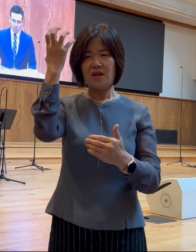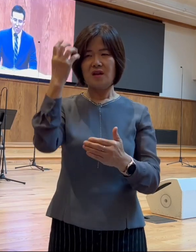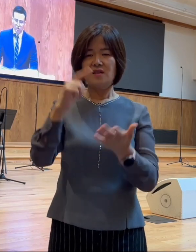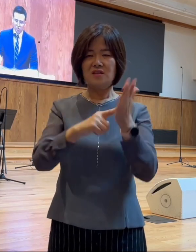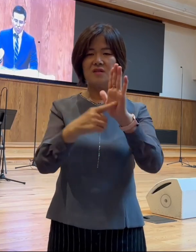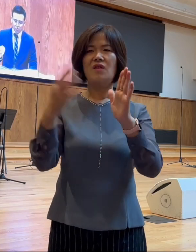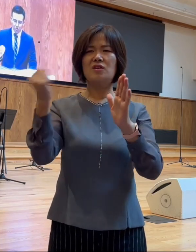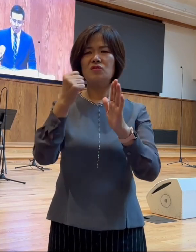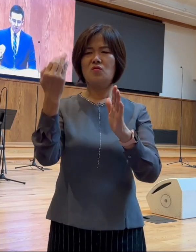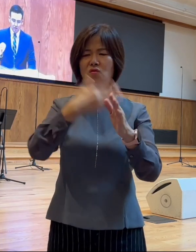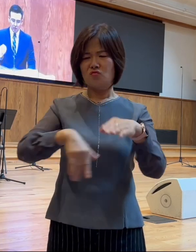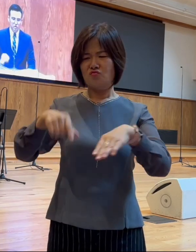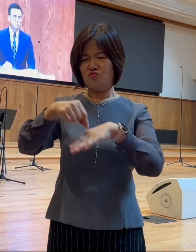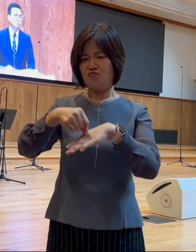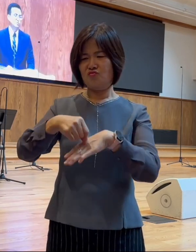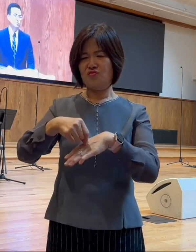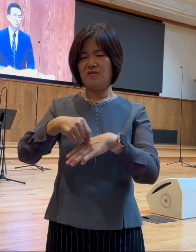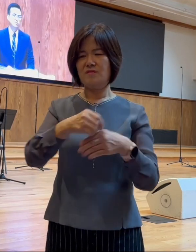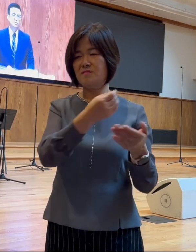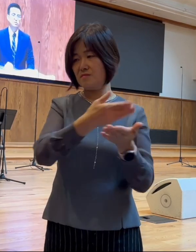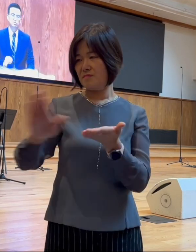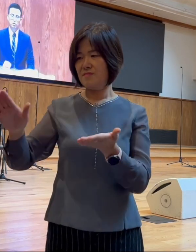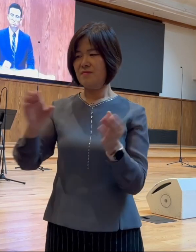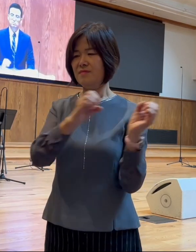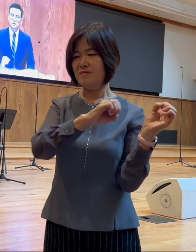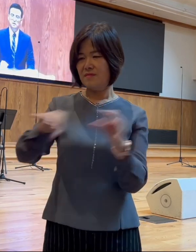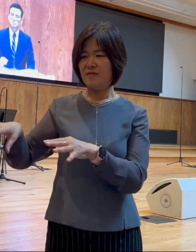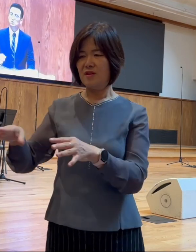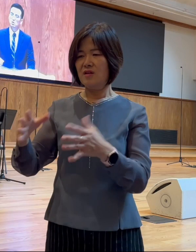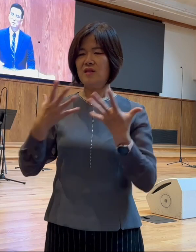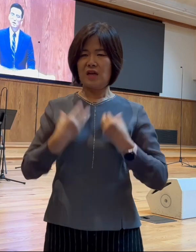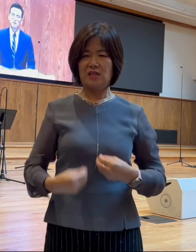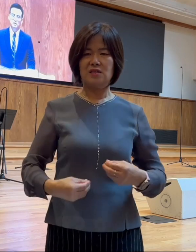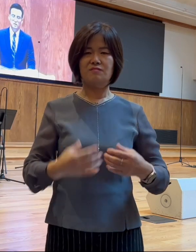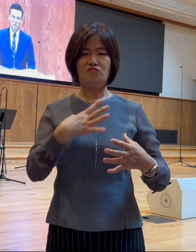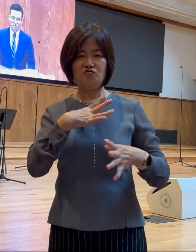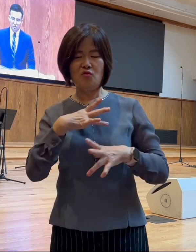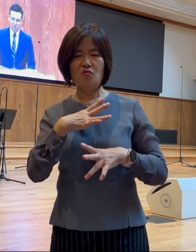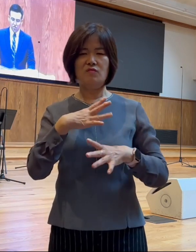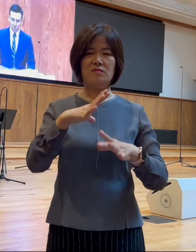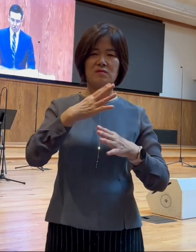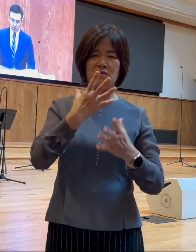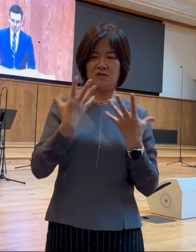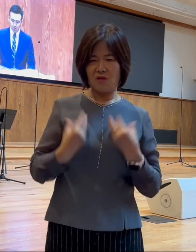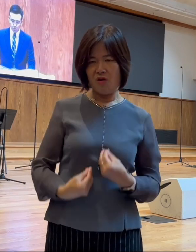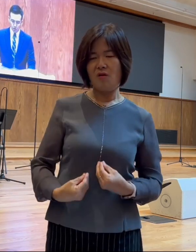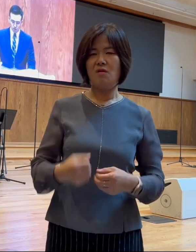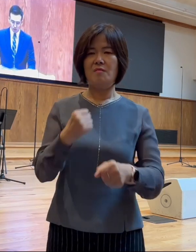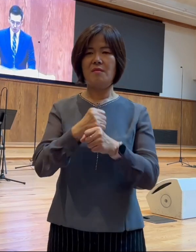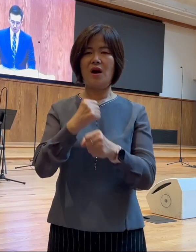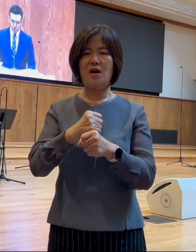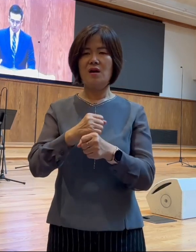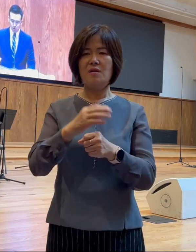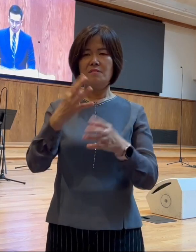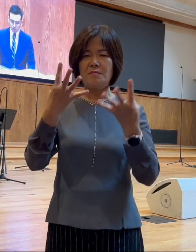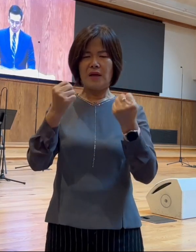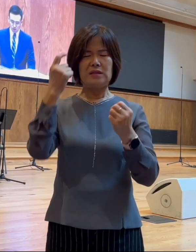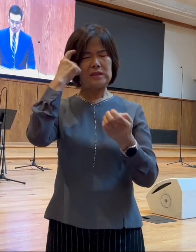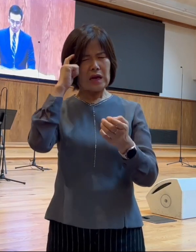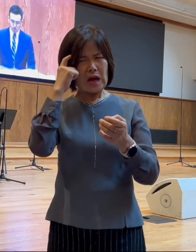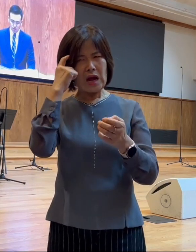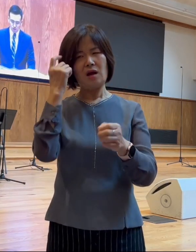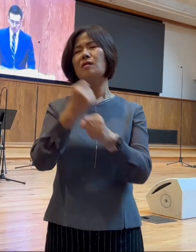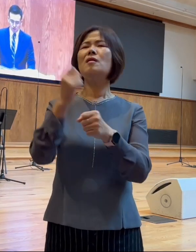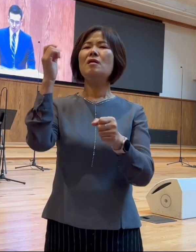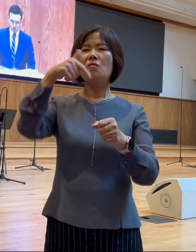증거로 육을 이기십시오. 두려움, 낙심, 절망, 어떤 현실에 머무는 여러 생각들, 우리의 과거의